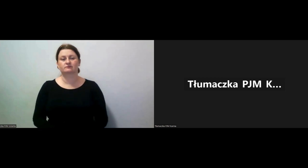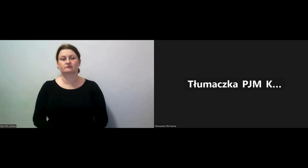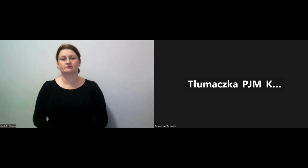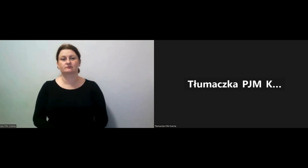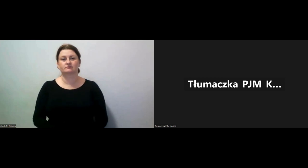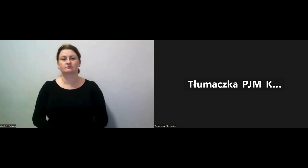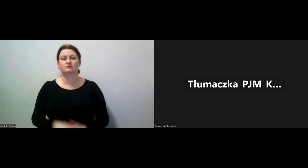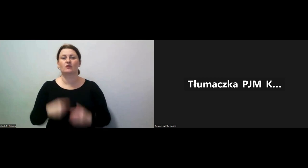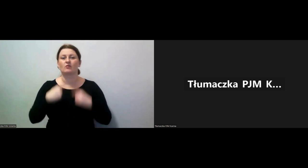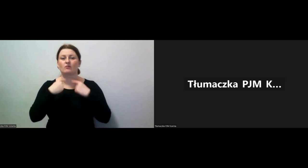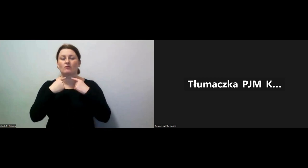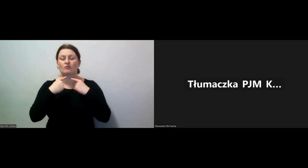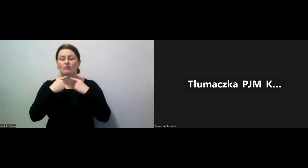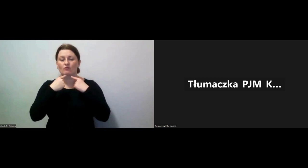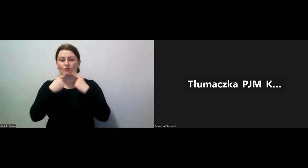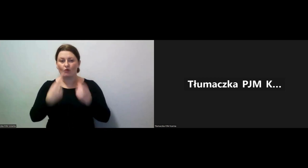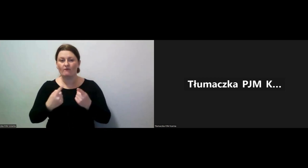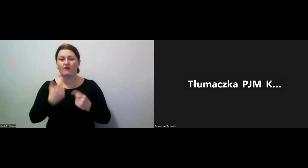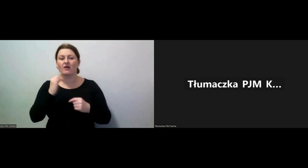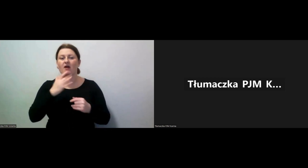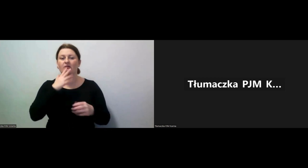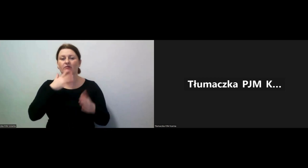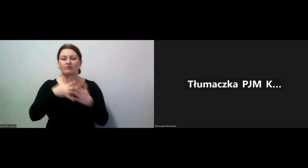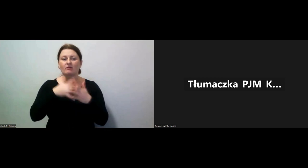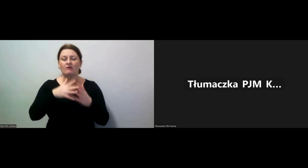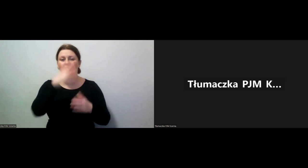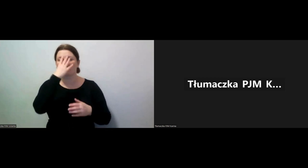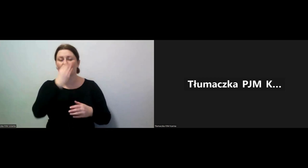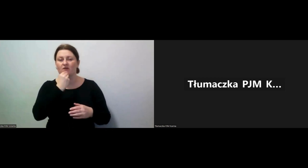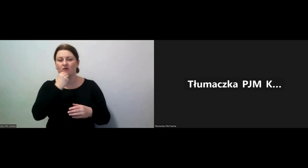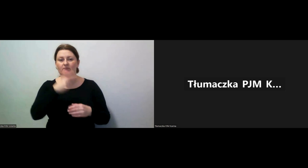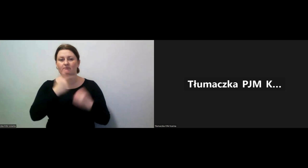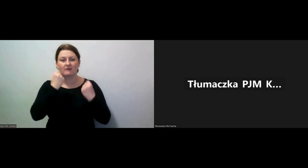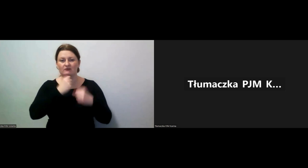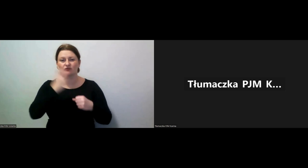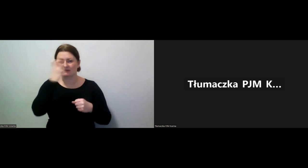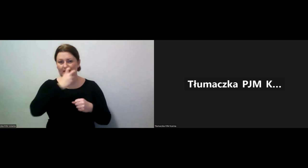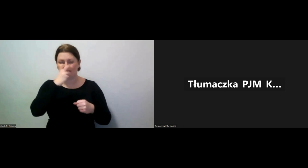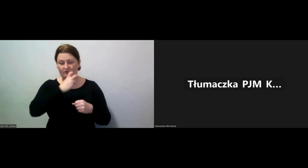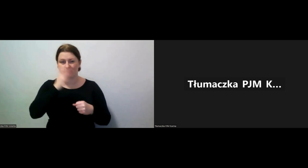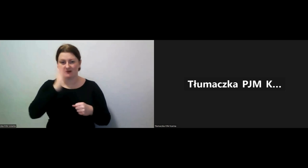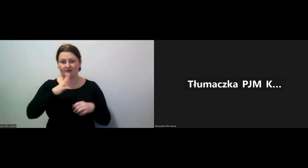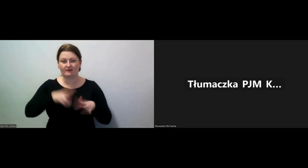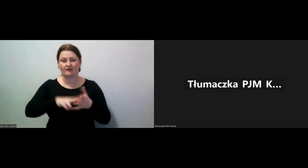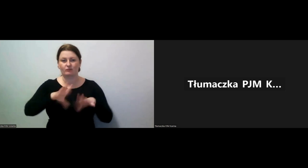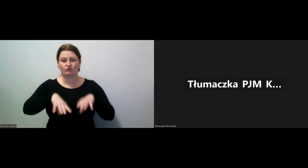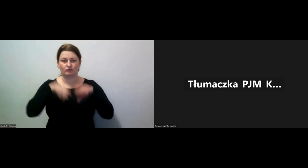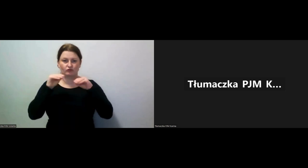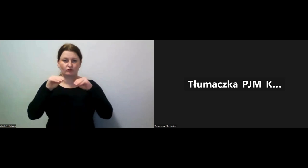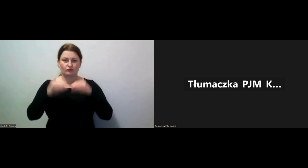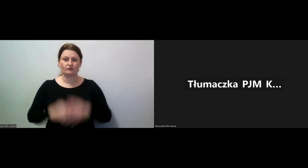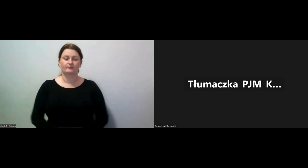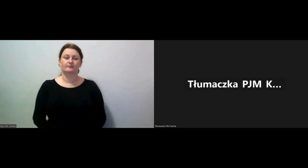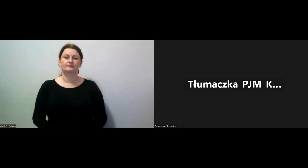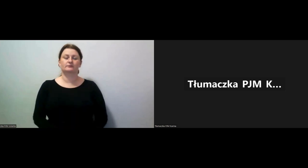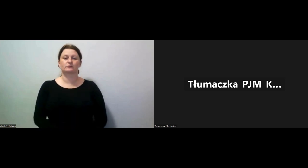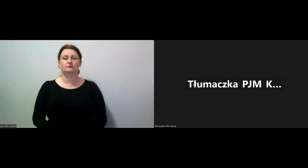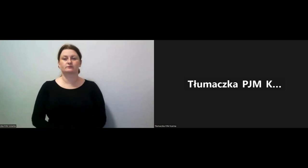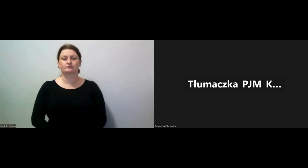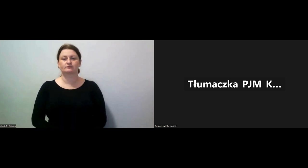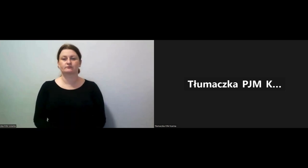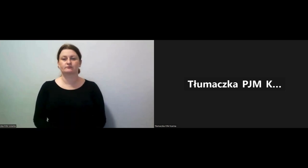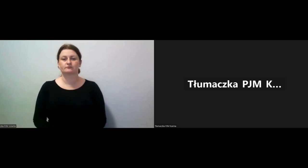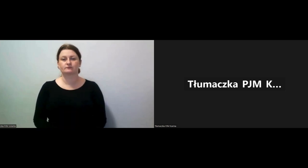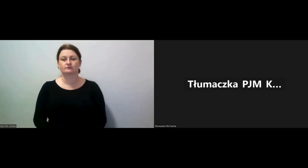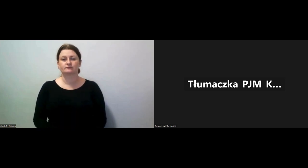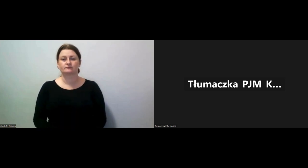instrukcje, jak ten test wygląda, bo myślę, że to będzie najbardziej interesujące na początku. Już